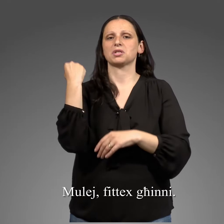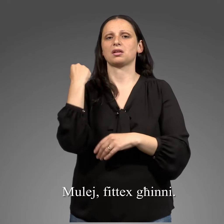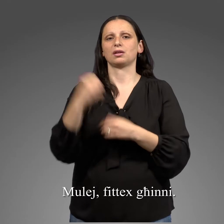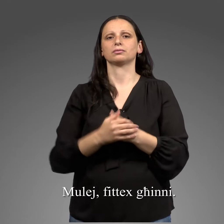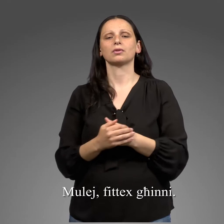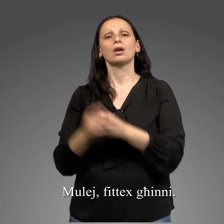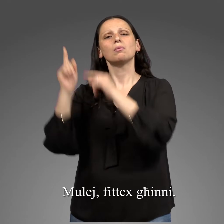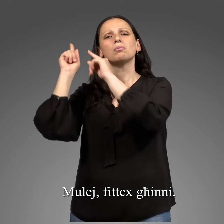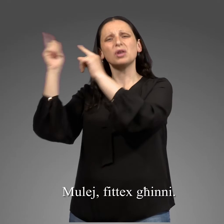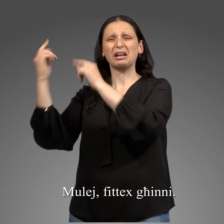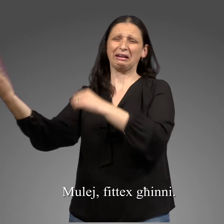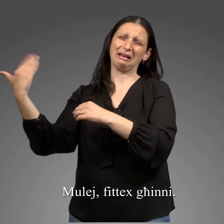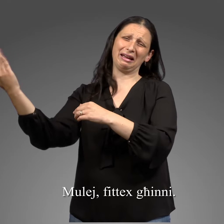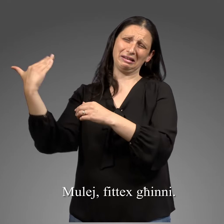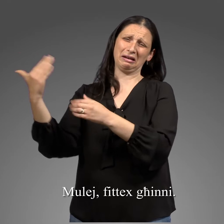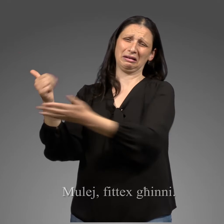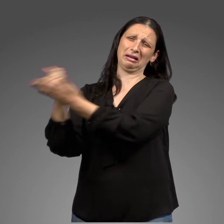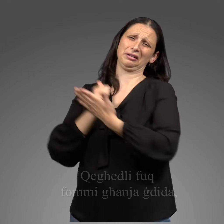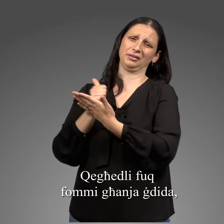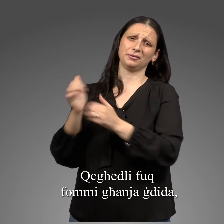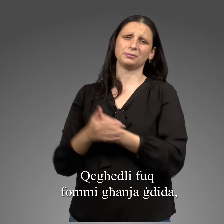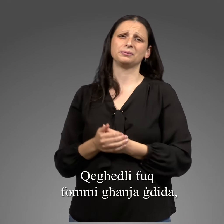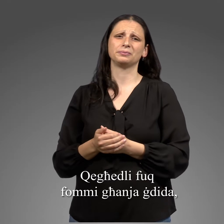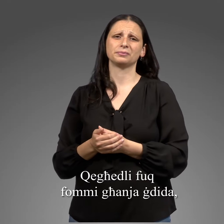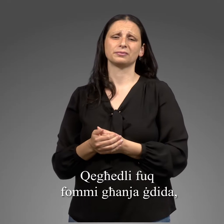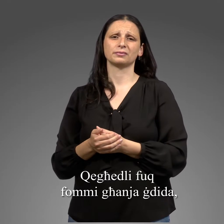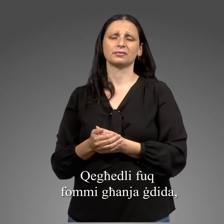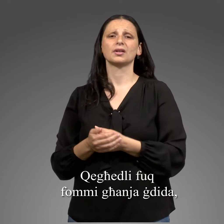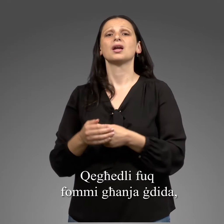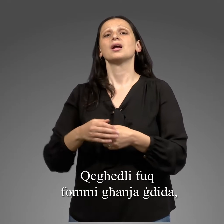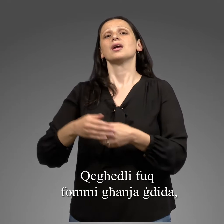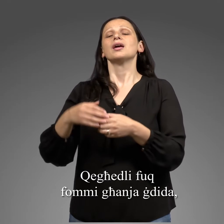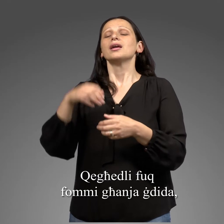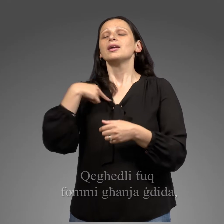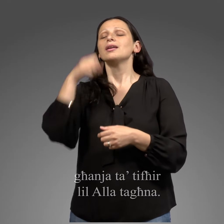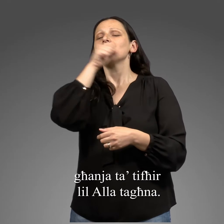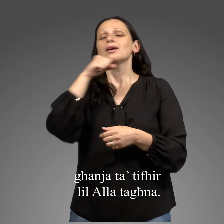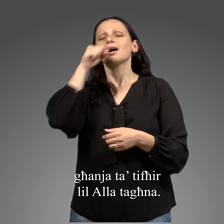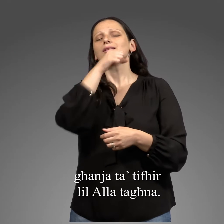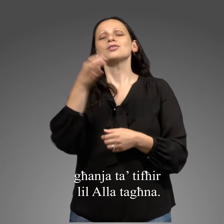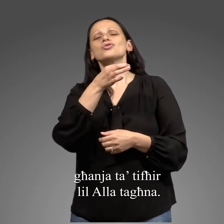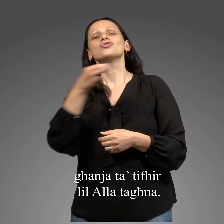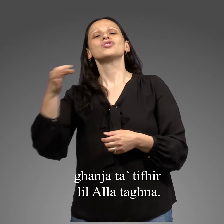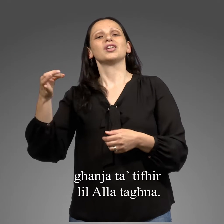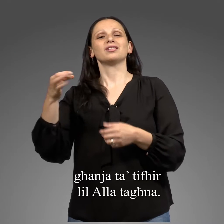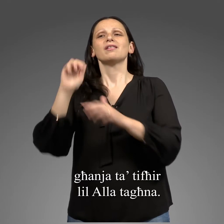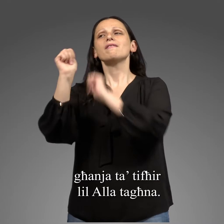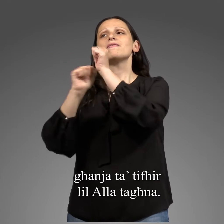muliħ fit-tashanni qeħd li fuq fommi qaħnja jdida qaħnja ta-tifħil l-lallatana